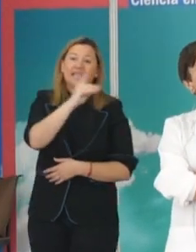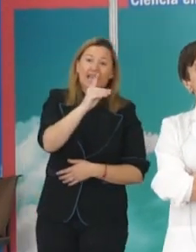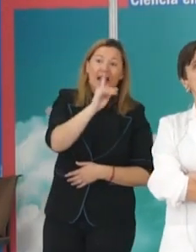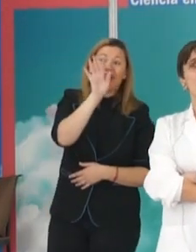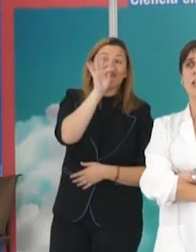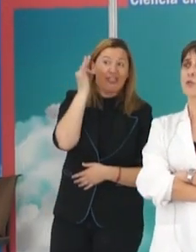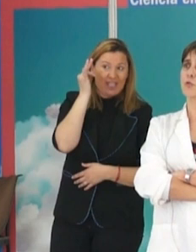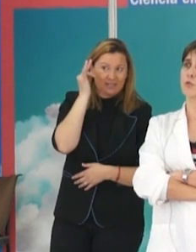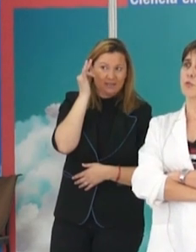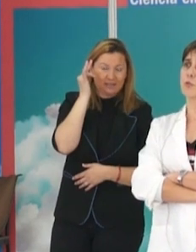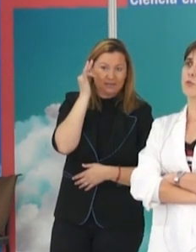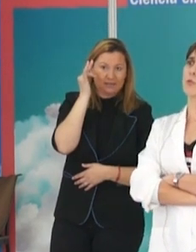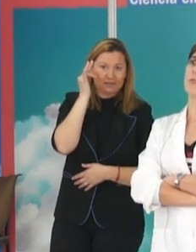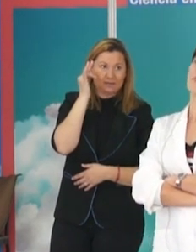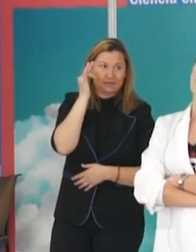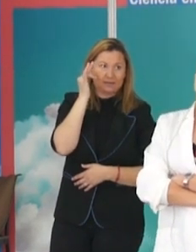francés,